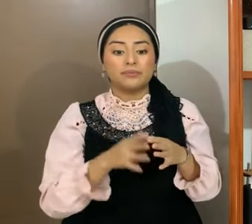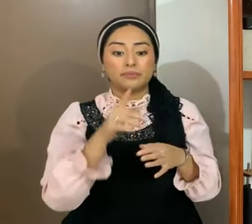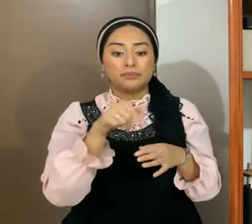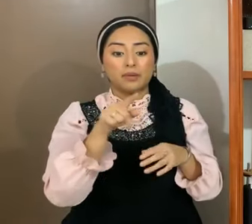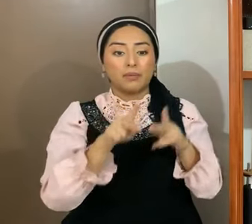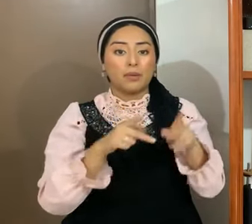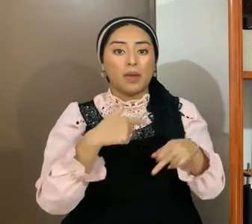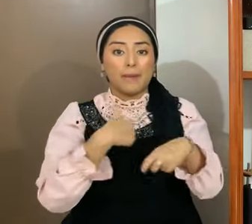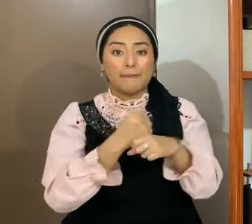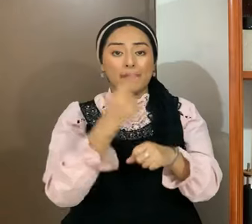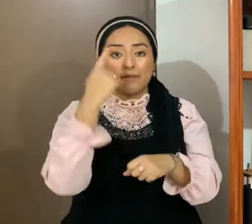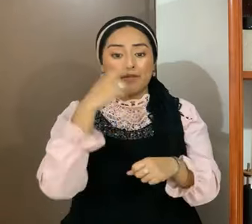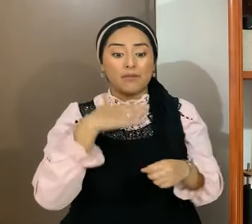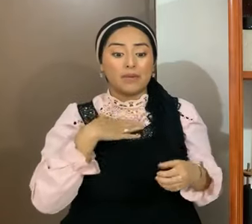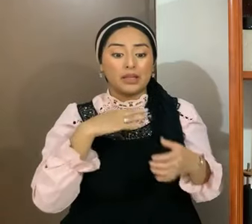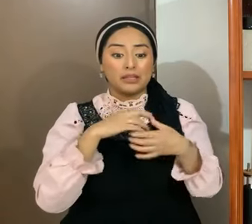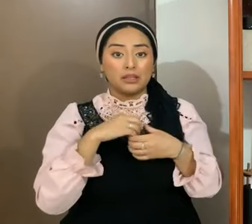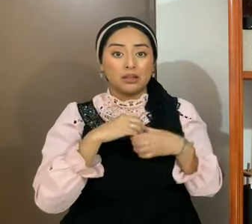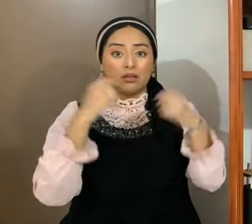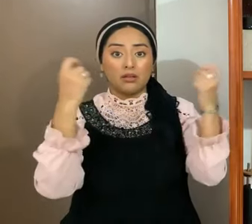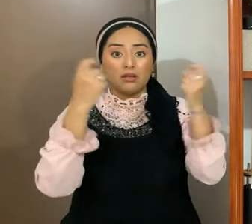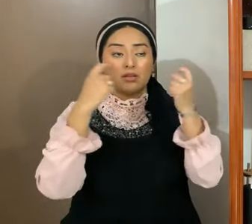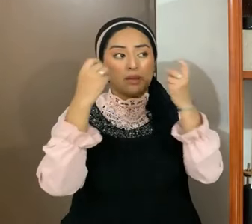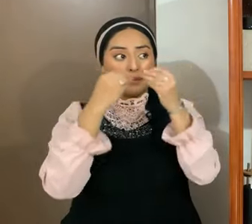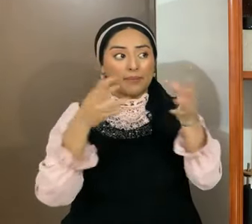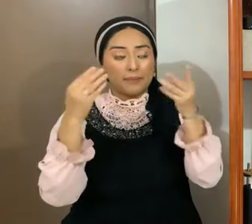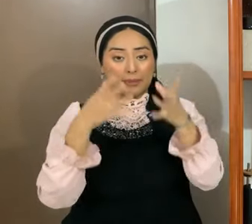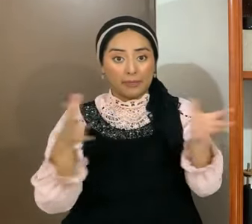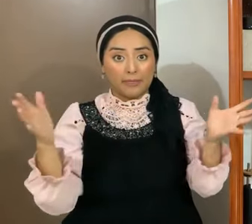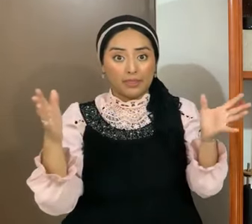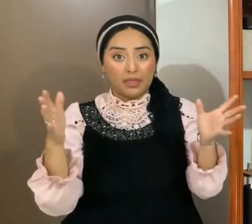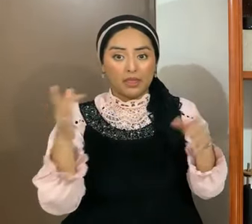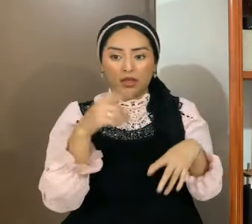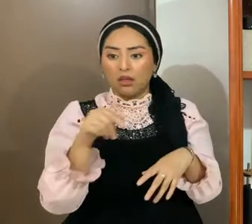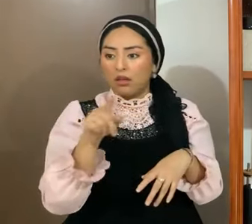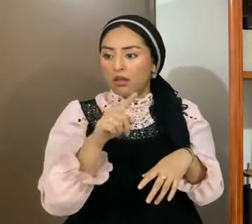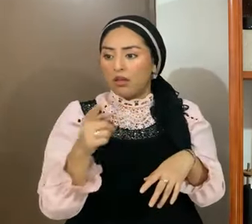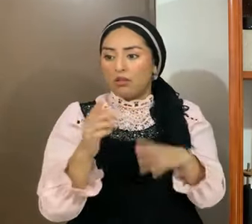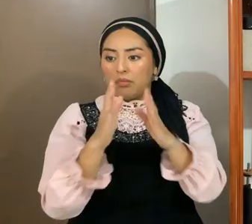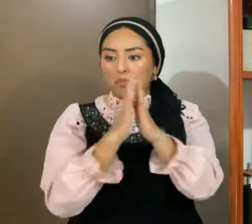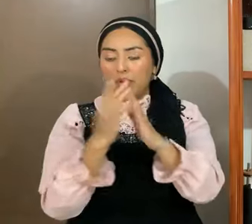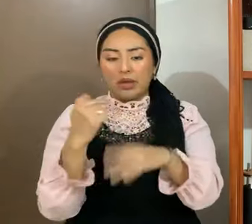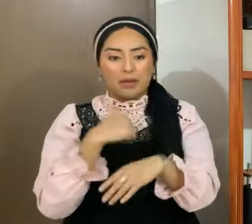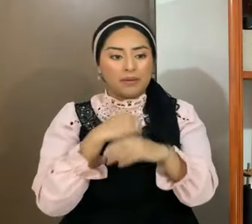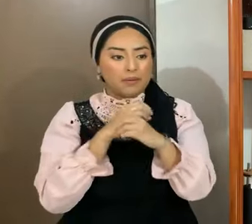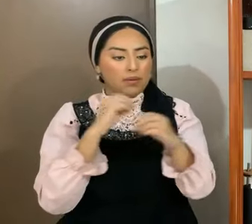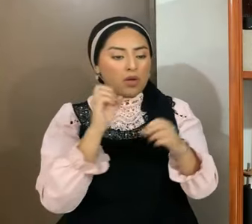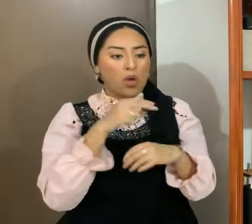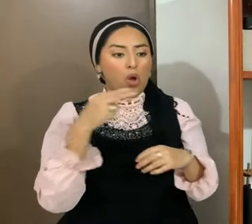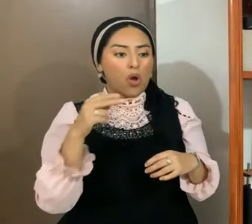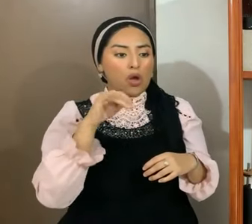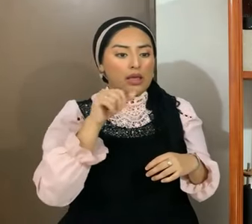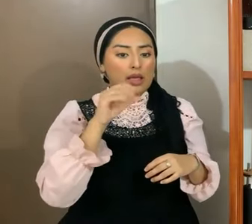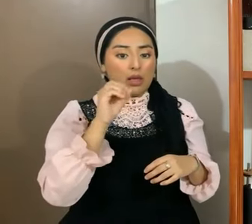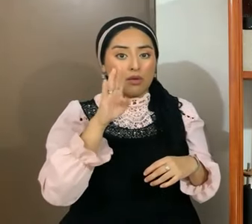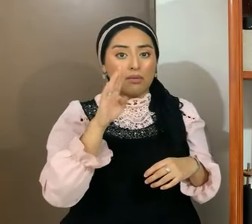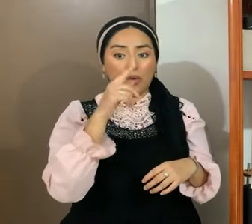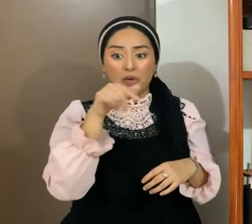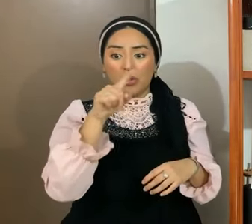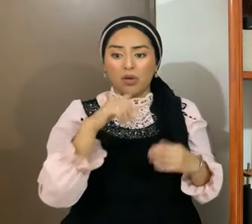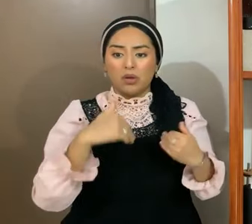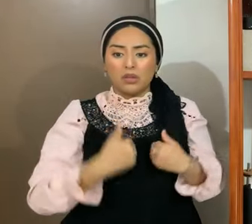pueblo he creado para mí, mis exaltaciones publicará. Y no me invocaste a mí, oh Jacob, sino que de mí